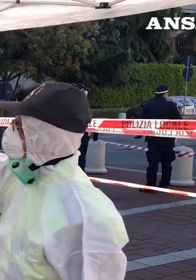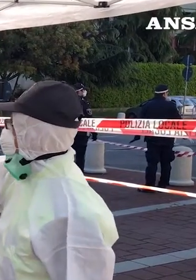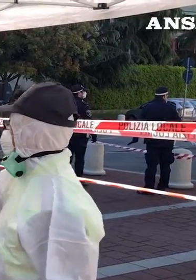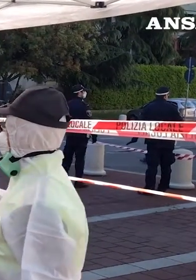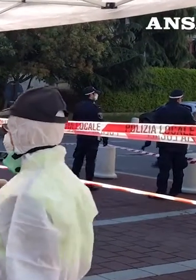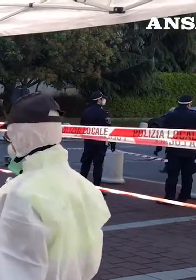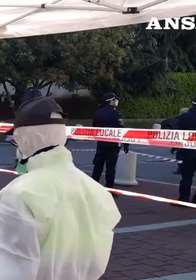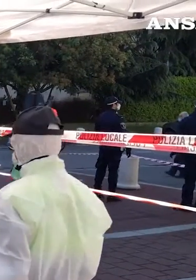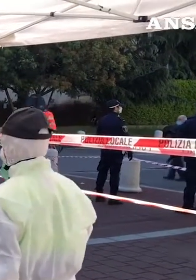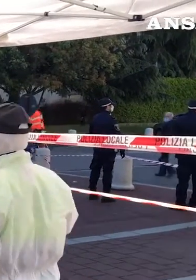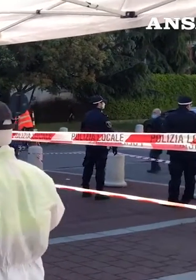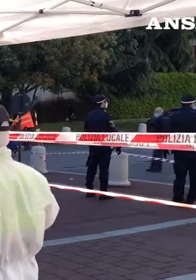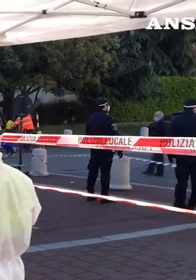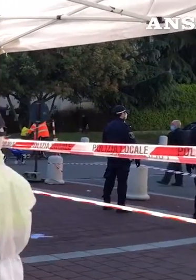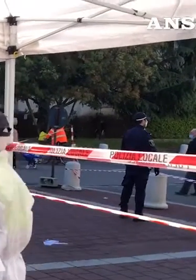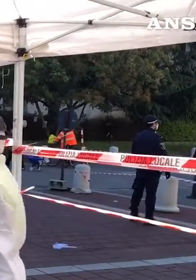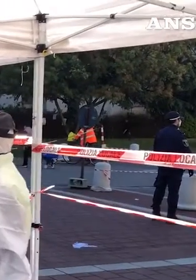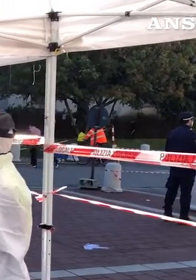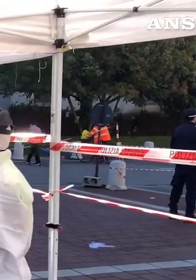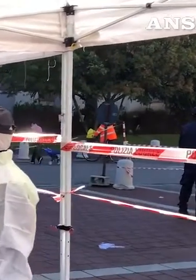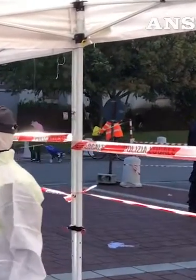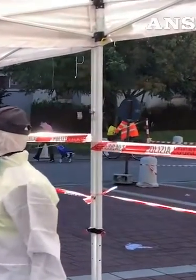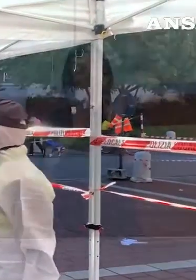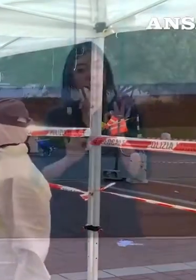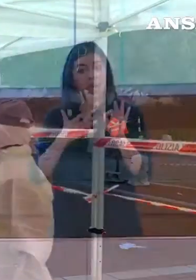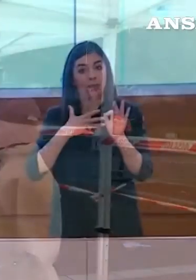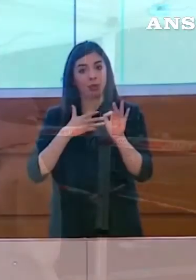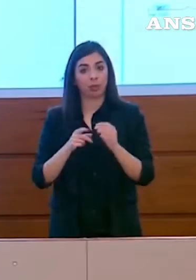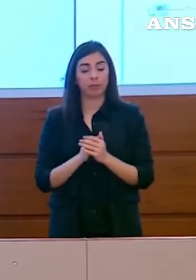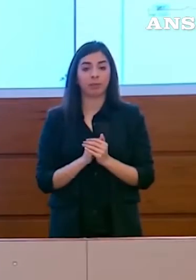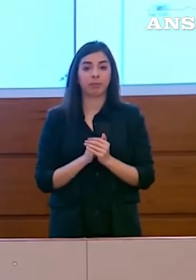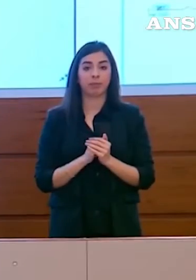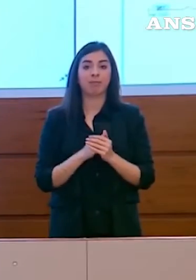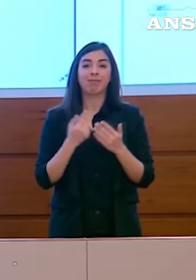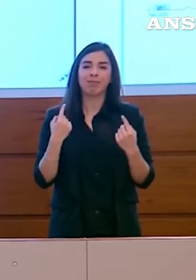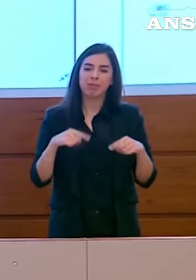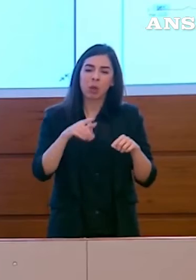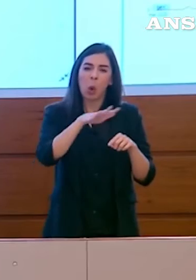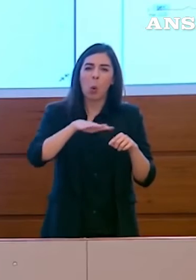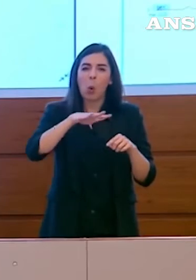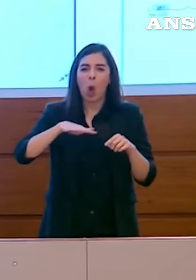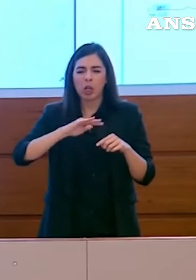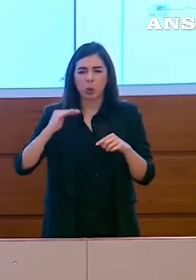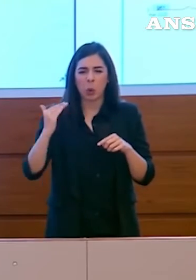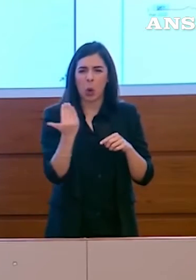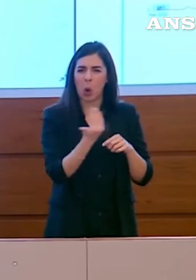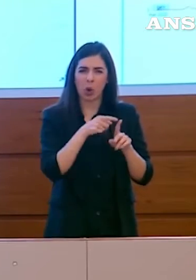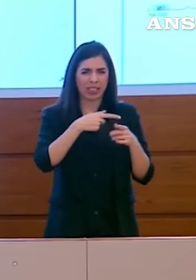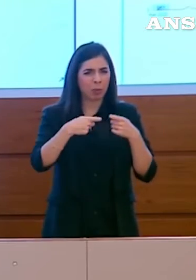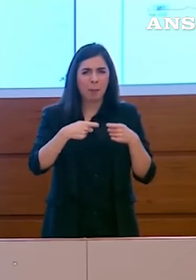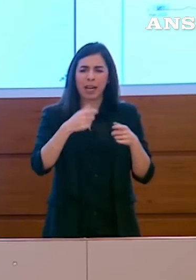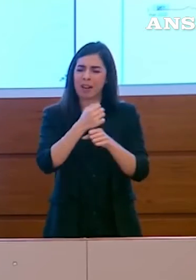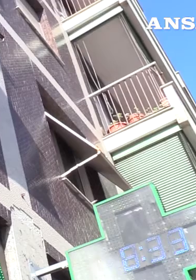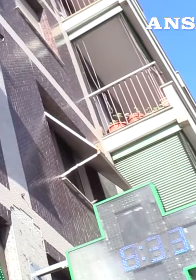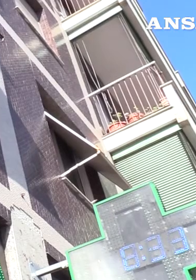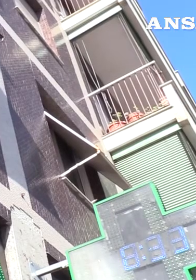coop relativamente ai propri punti vendita sul territorio nazionale in tutti questi luoghi una mascherina chirurgica costerà